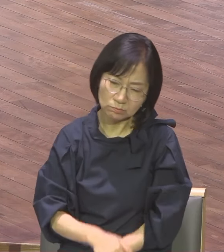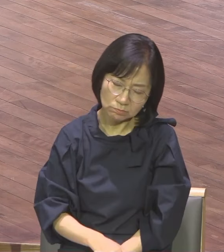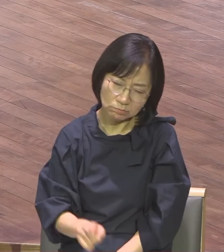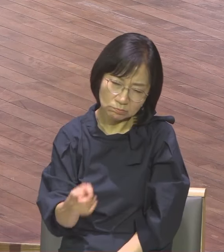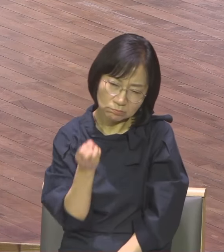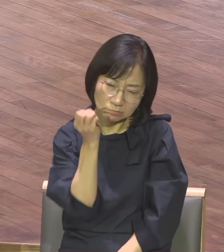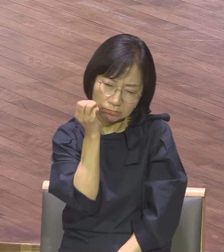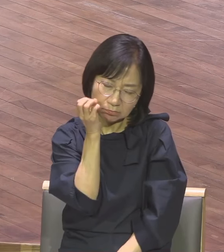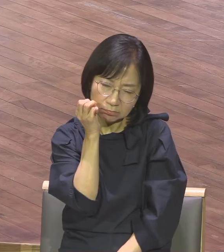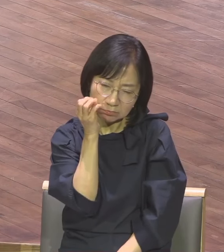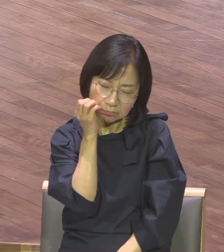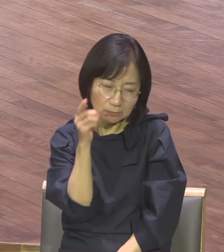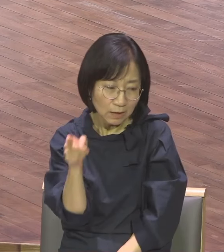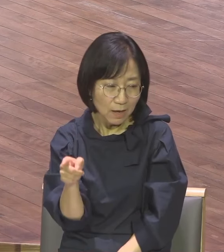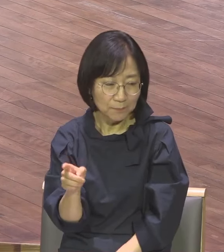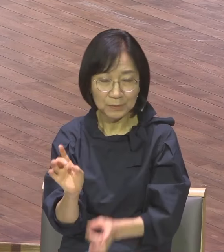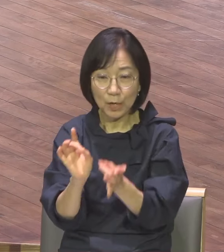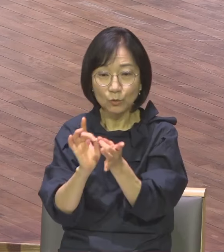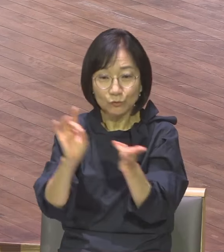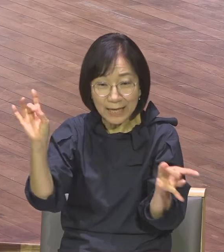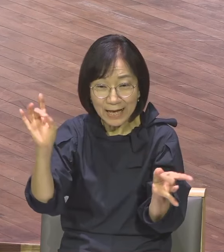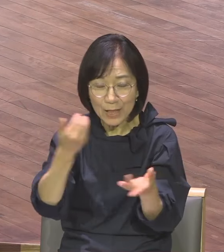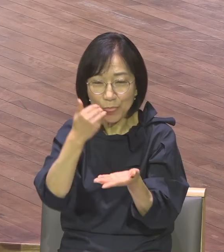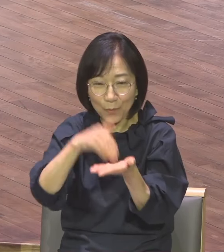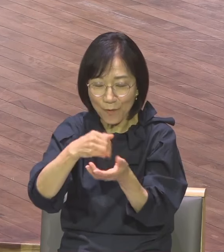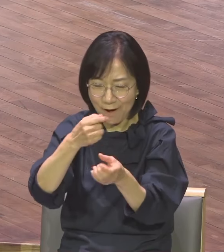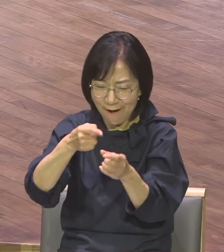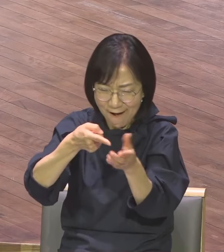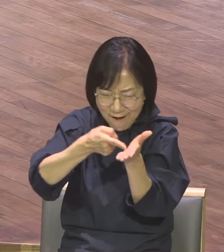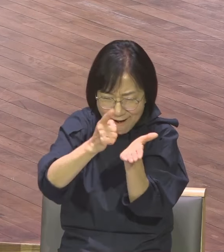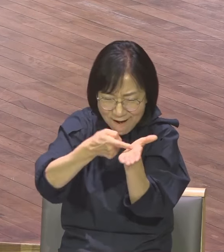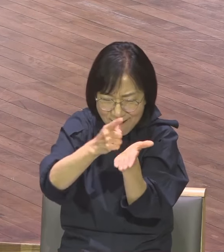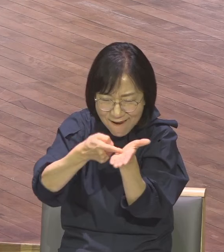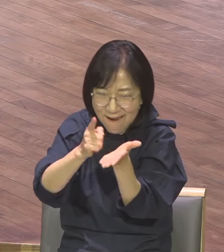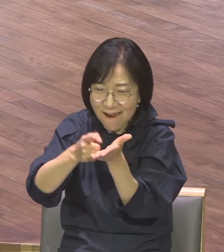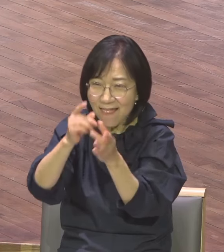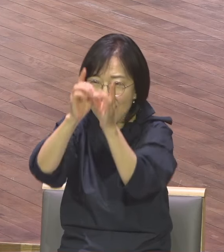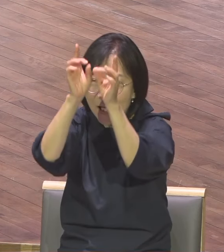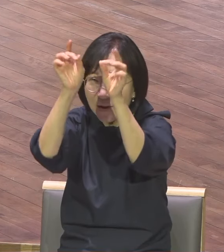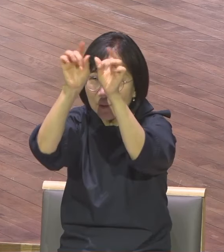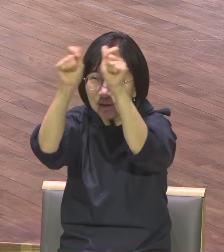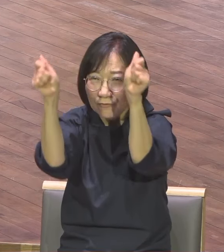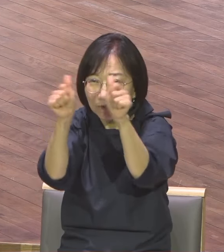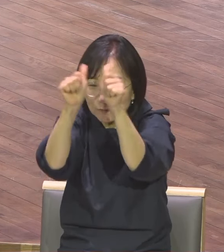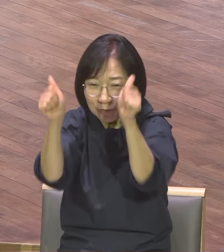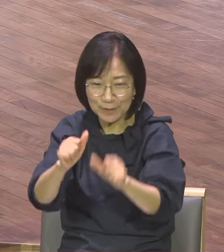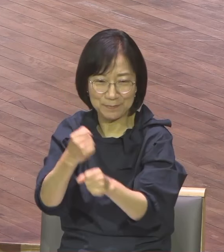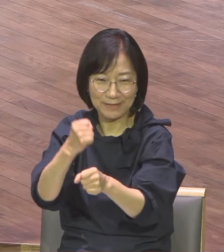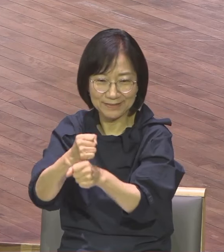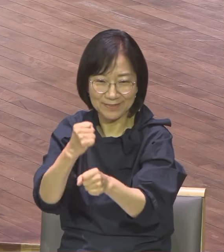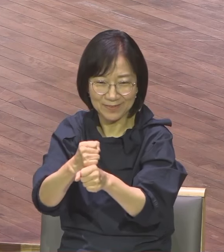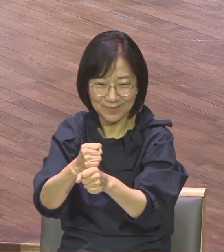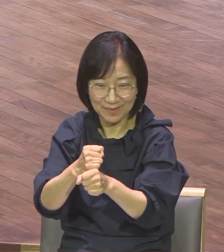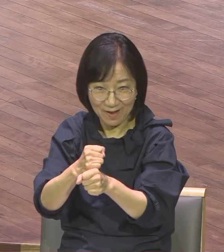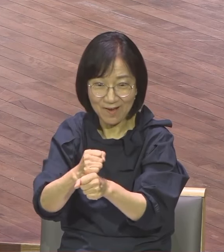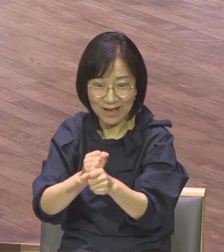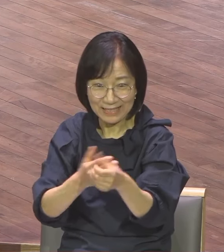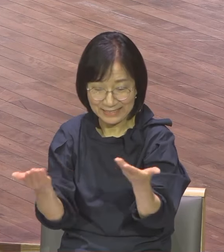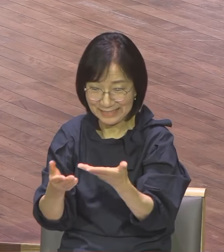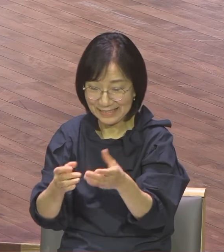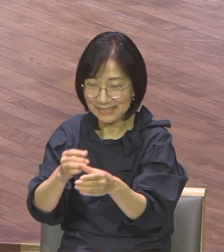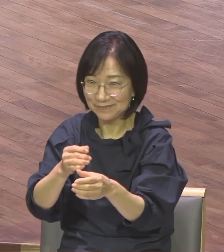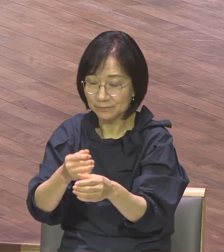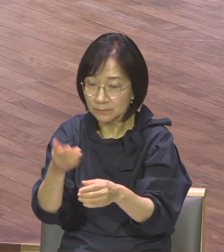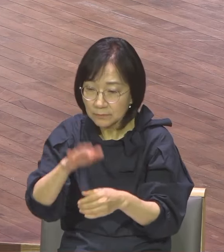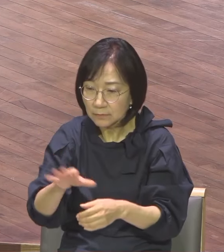우상을 막 만들어놓고 파는데, 우상을 파는 사람, 우상 만드는 사람인데 제일 가난해. 신문값 낼